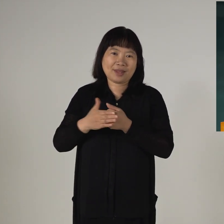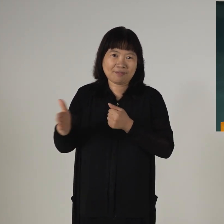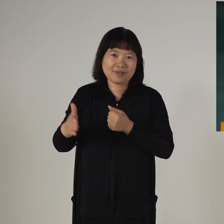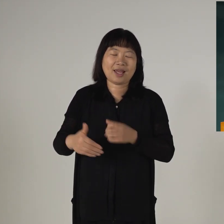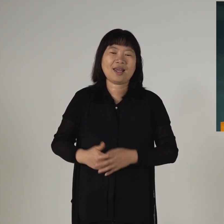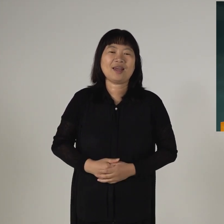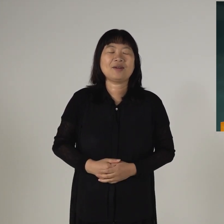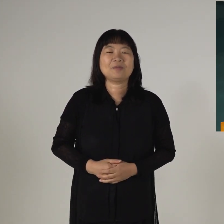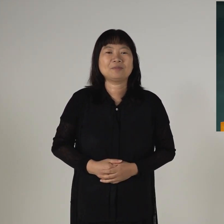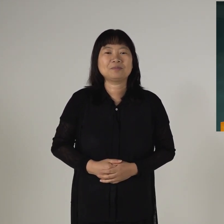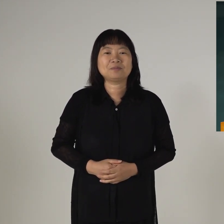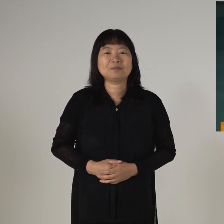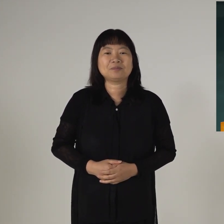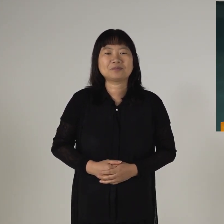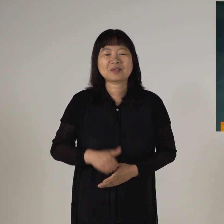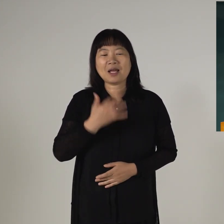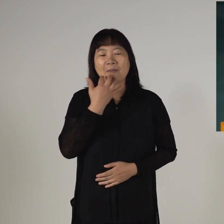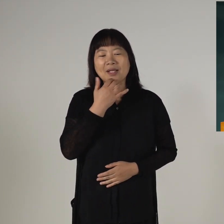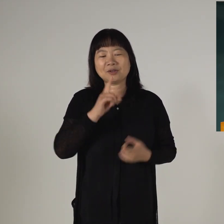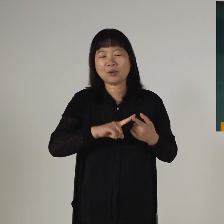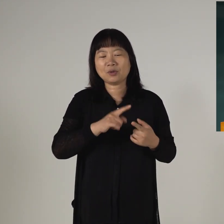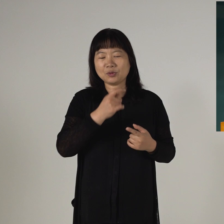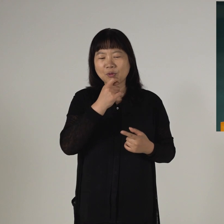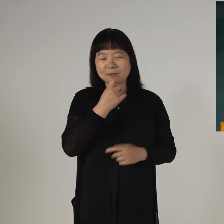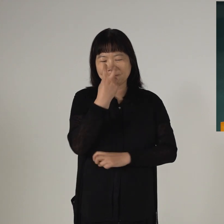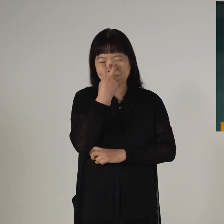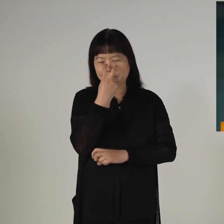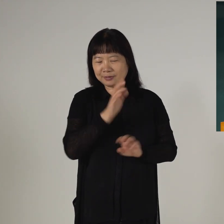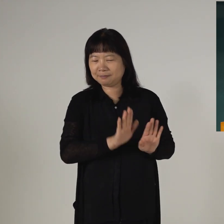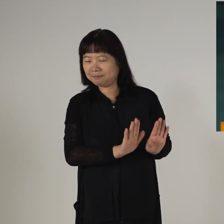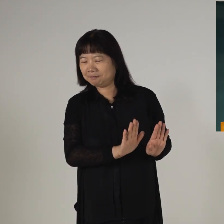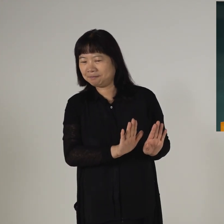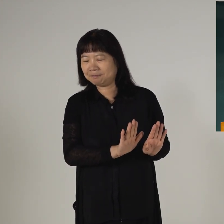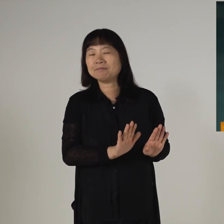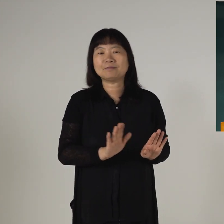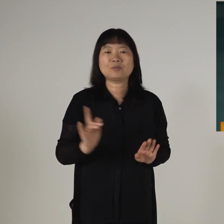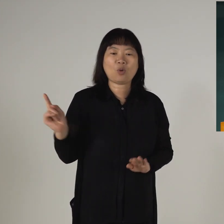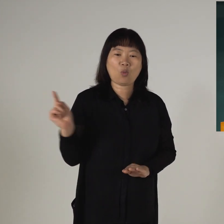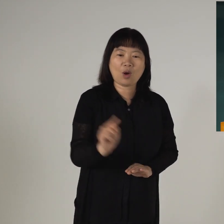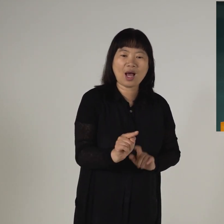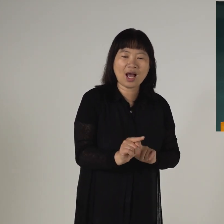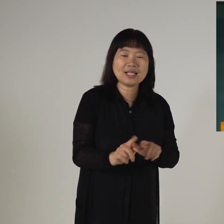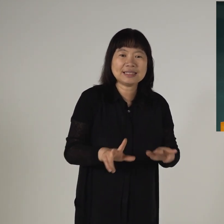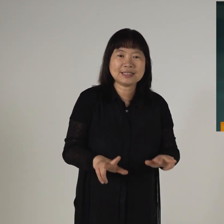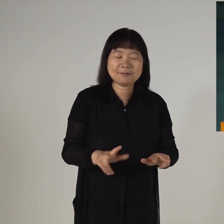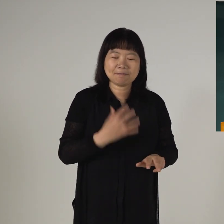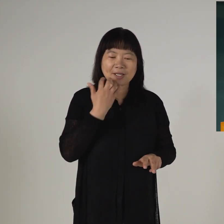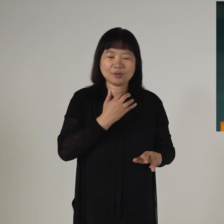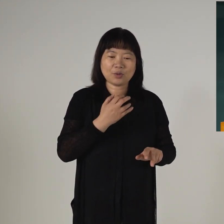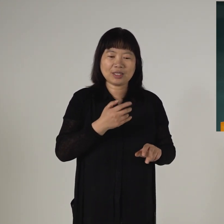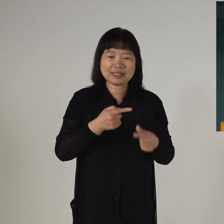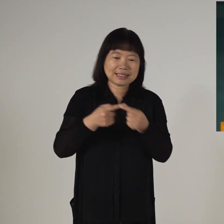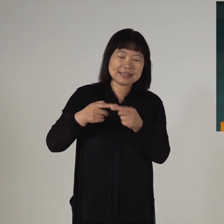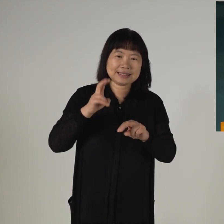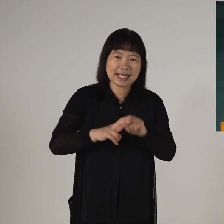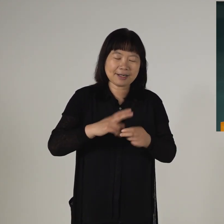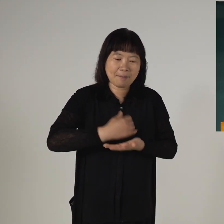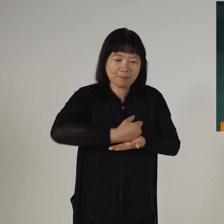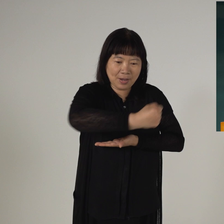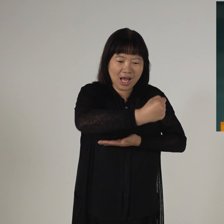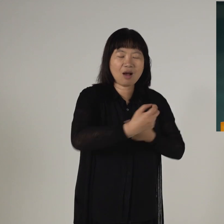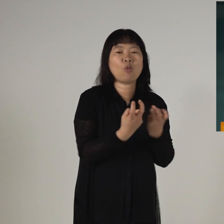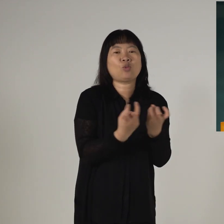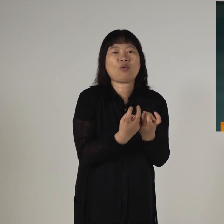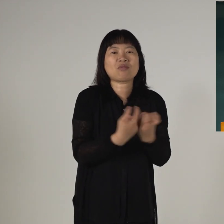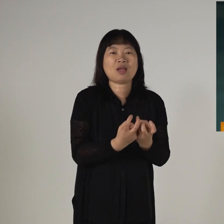좀 경계의 대상이었던 것 같아요. 이러다가 베드로한테 우리 아들들